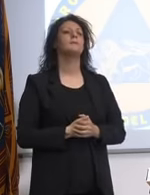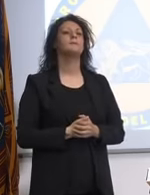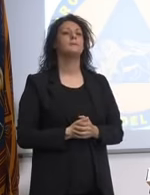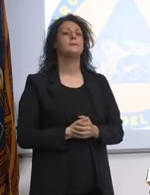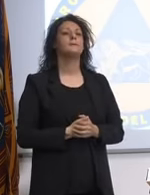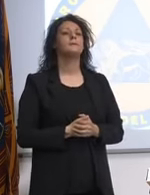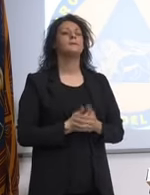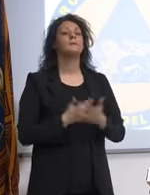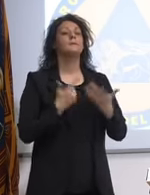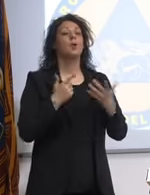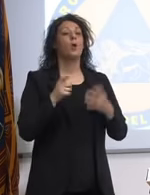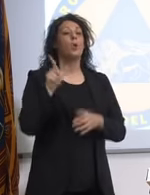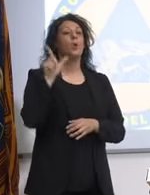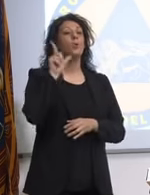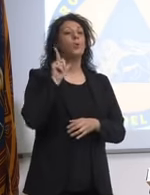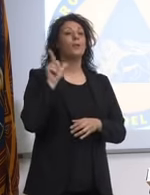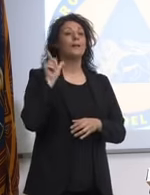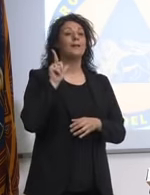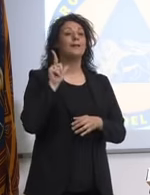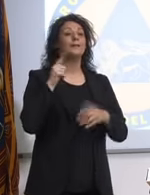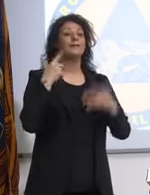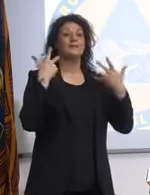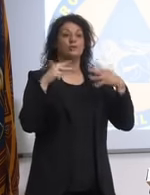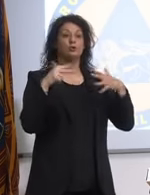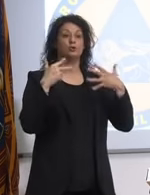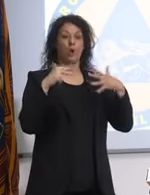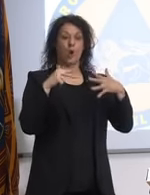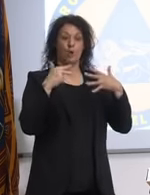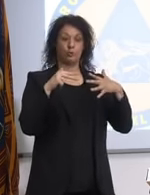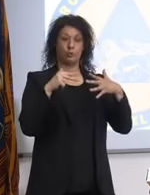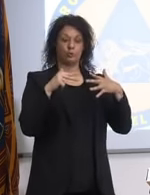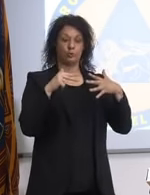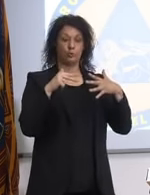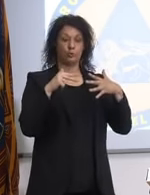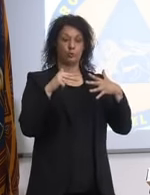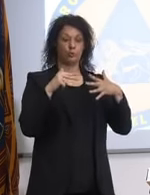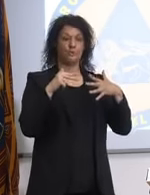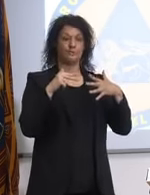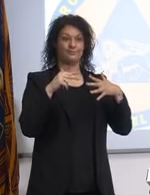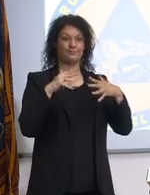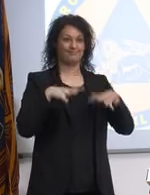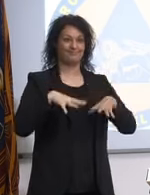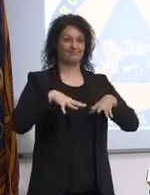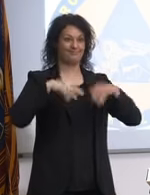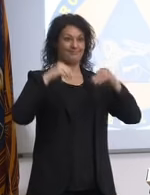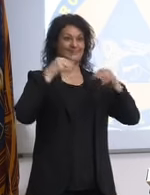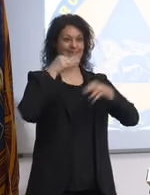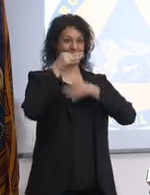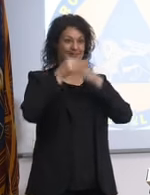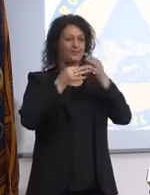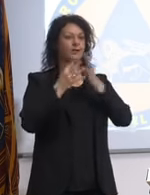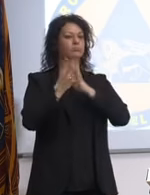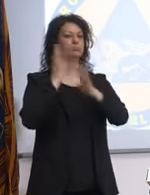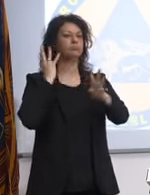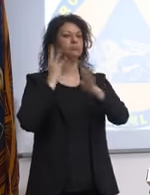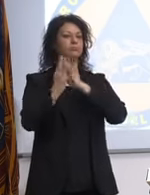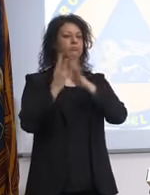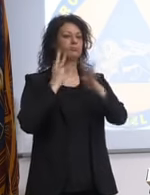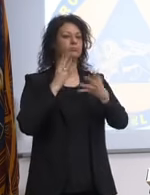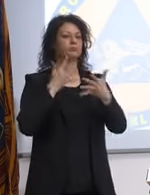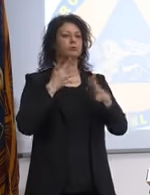l'anti-lockdown del lunedì 18 ha significato transiti per